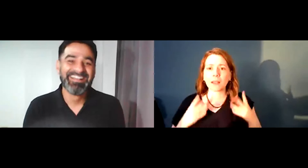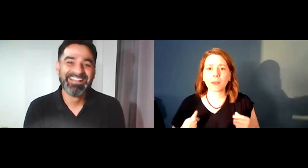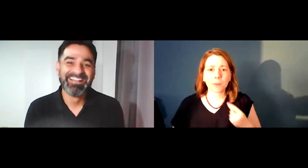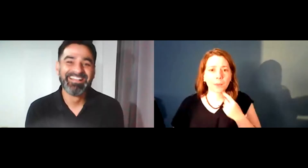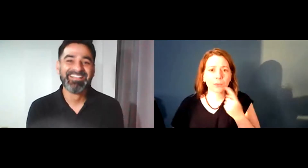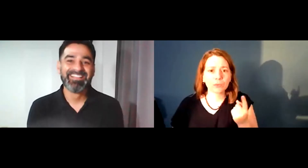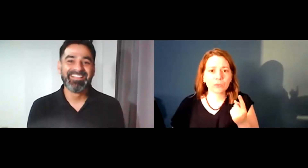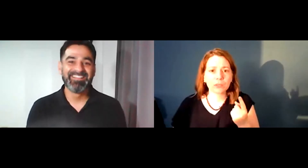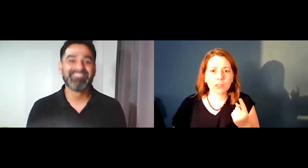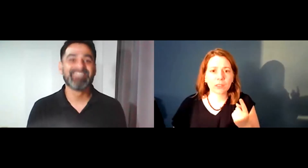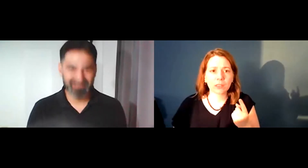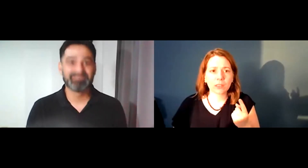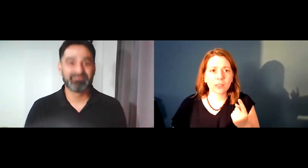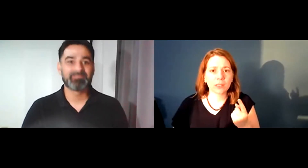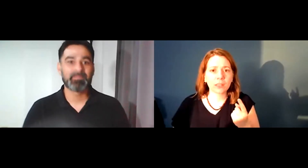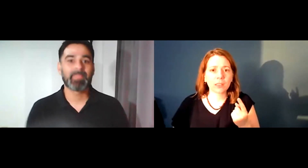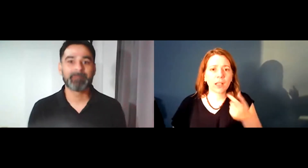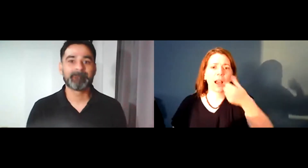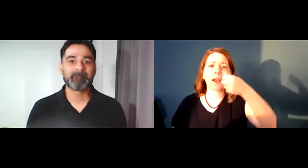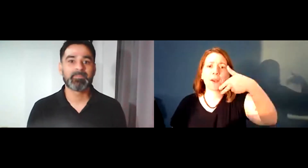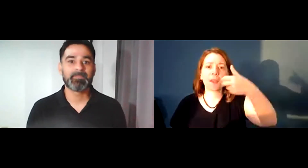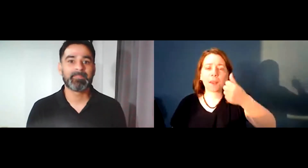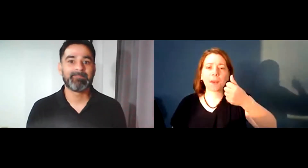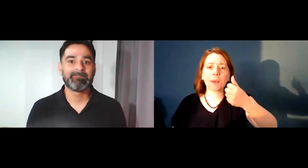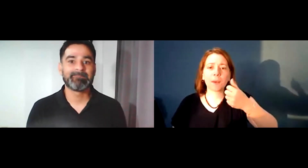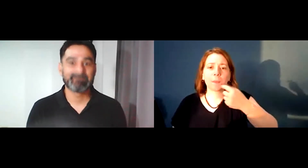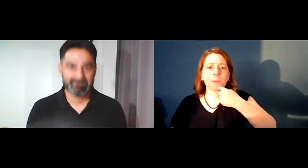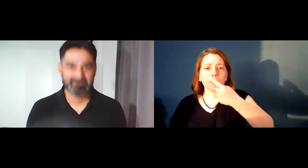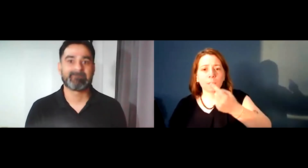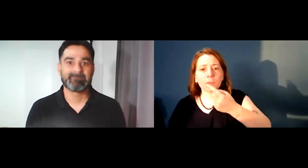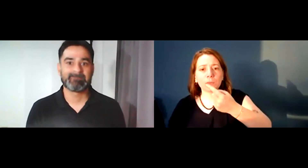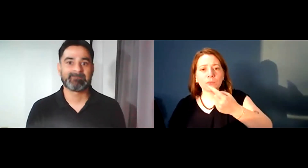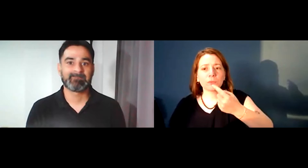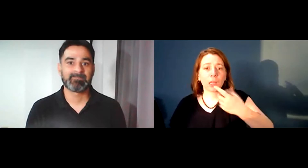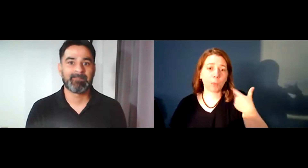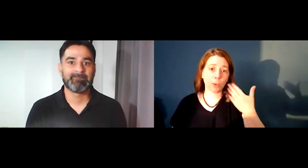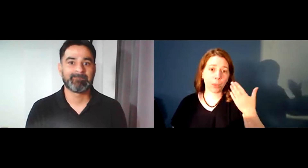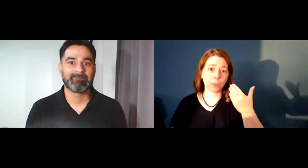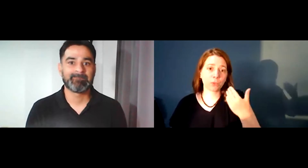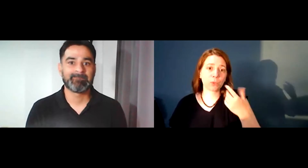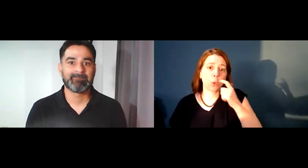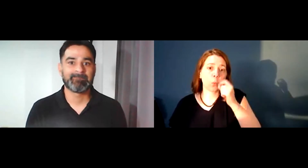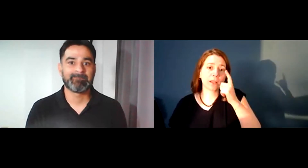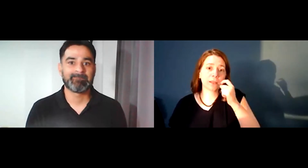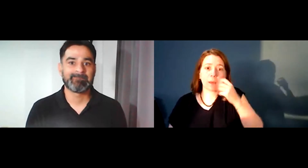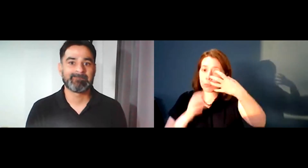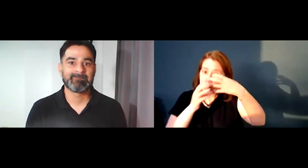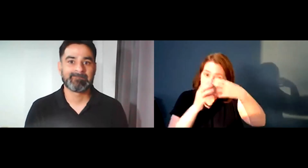separado juntando a todos los que están y ponerle otro nombre? Porque ese se va a